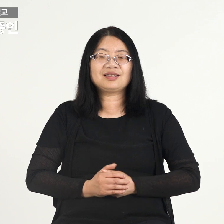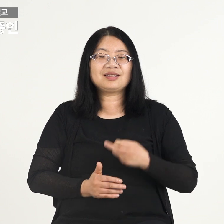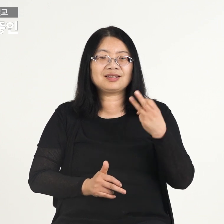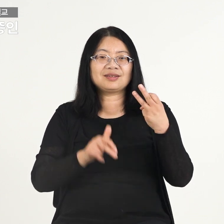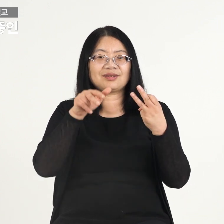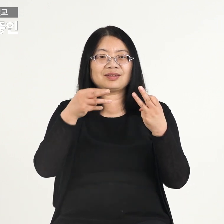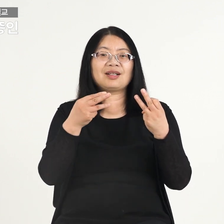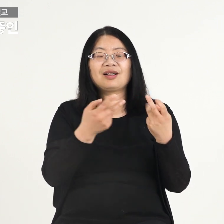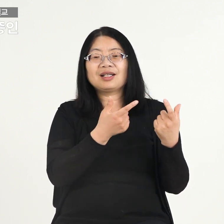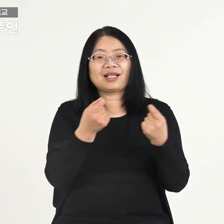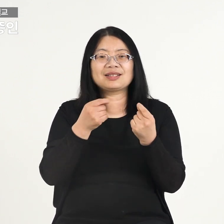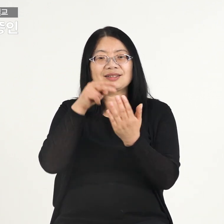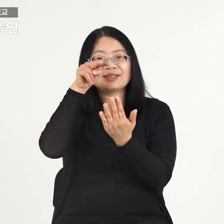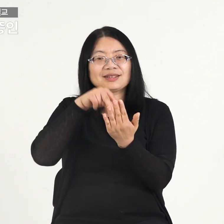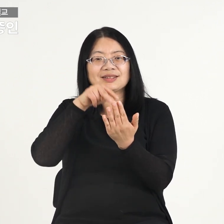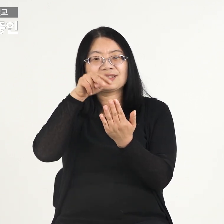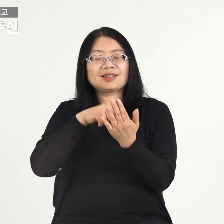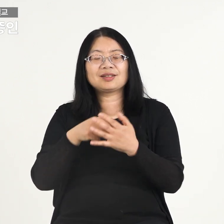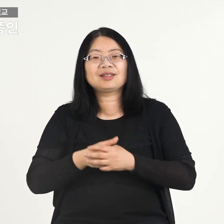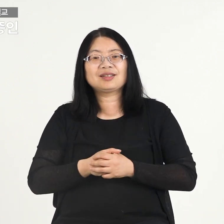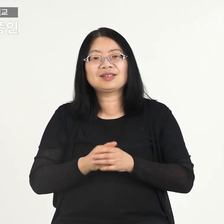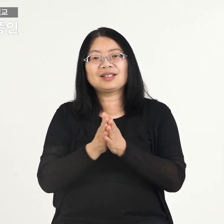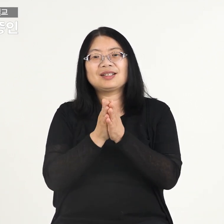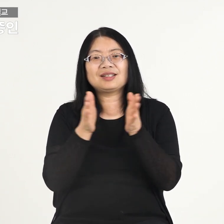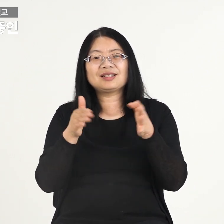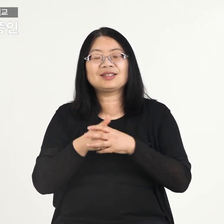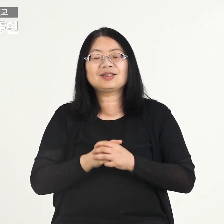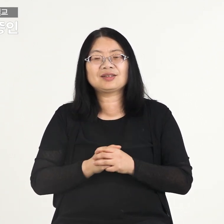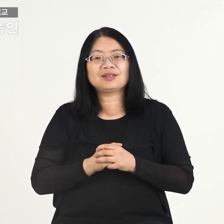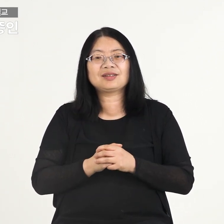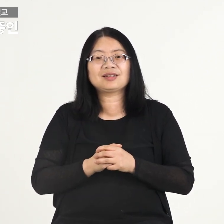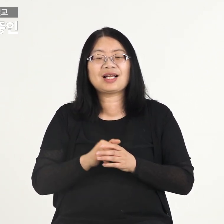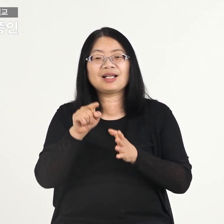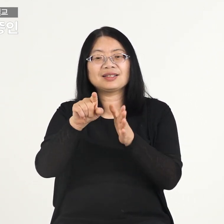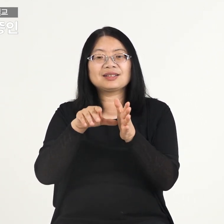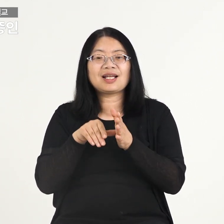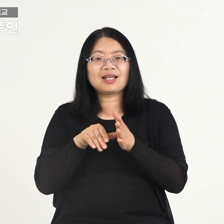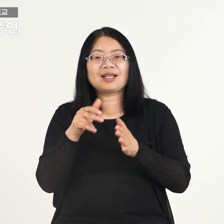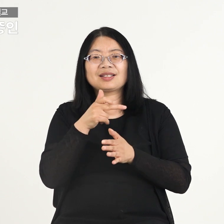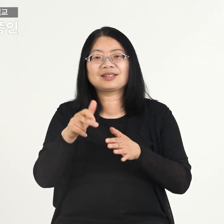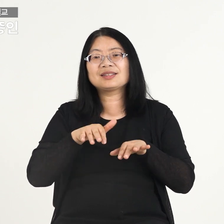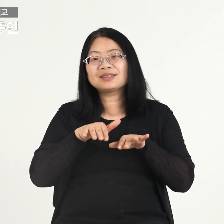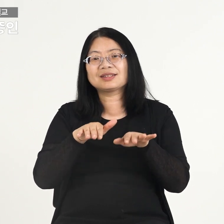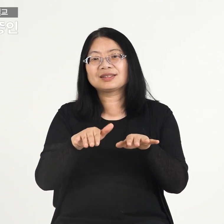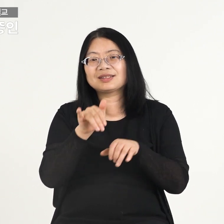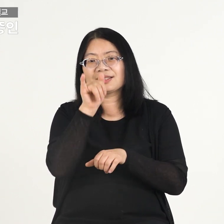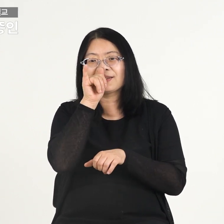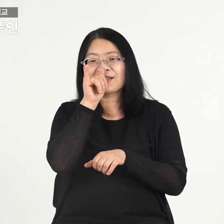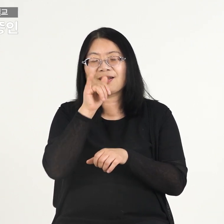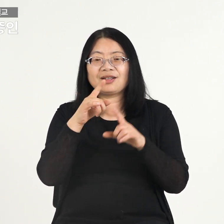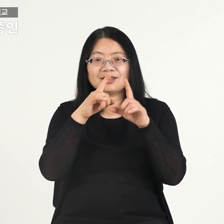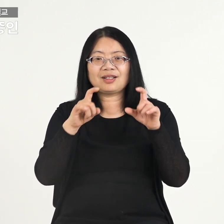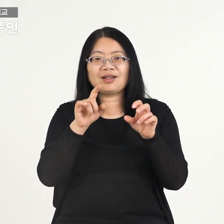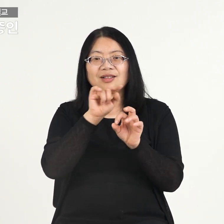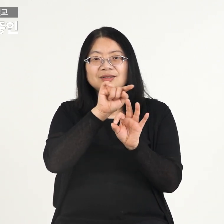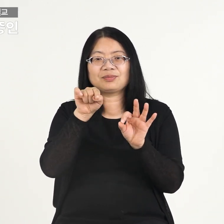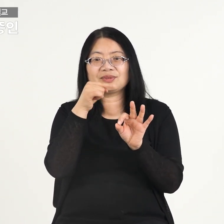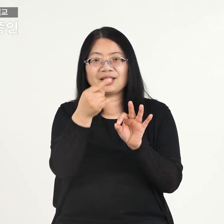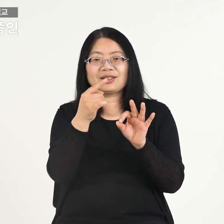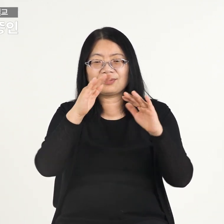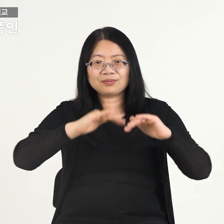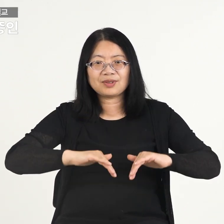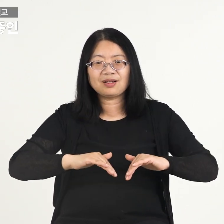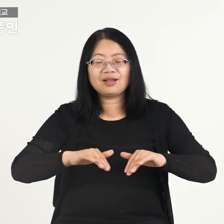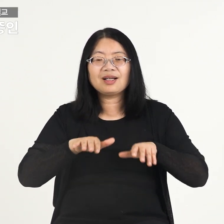13절을 우리 한 음성으로 같이 읽어볼까요? 시작! 그때에 큰 지진이 나서 성 10분의 1이